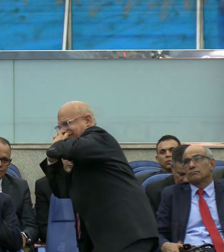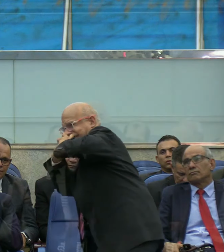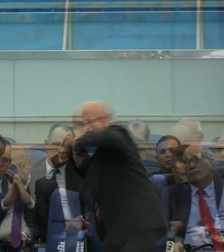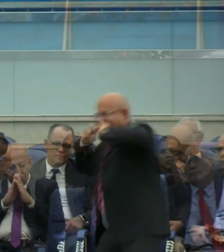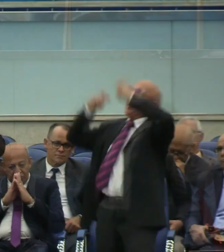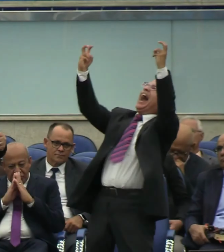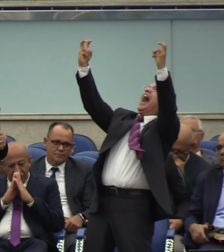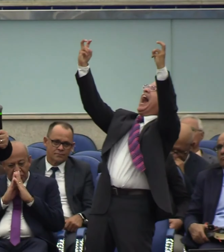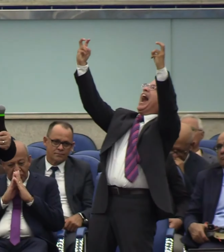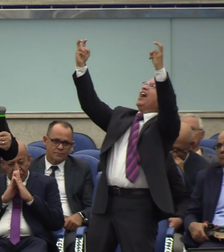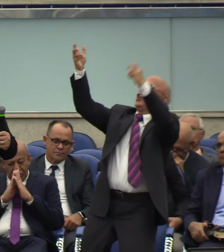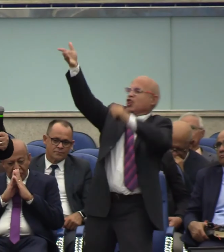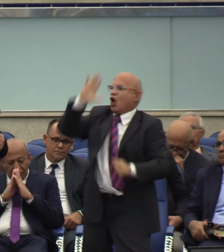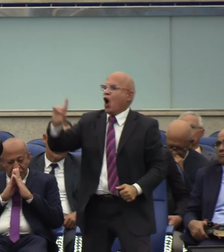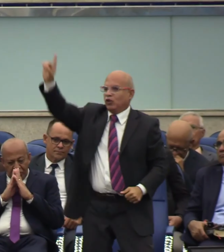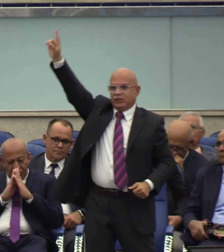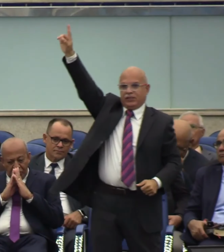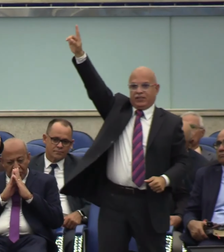E eu clamei,